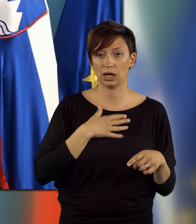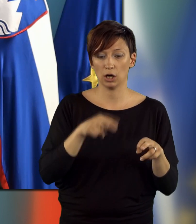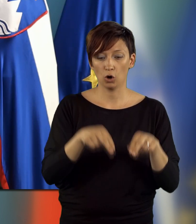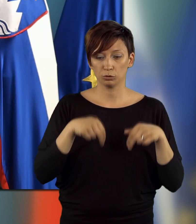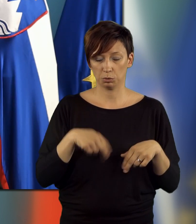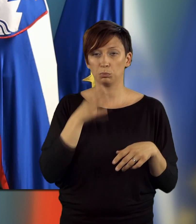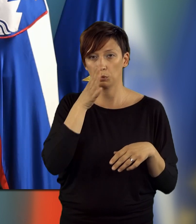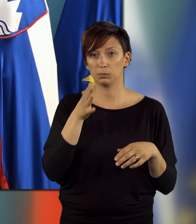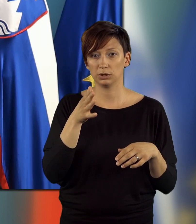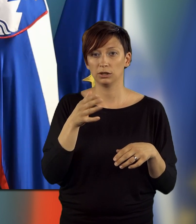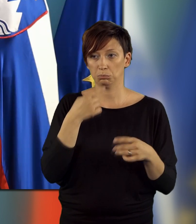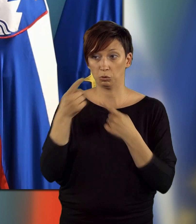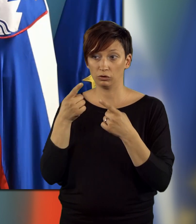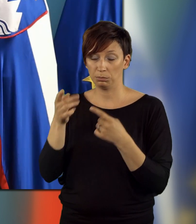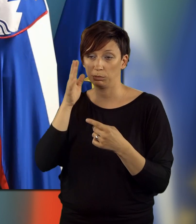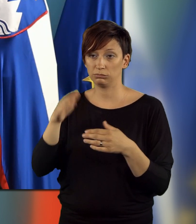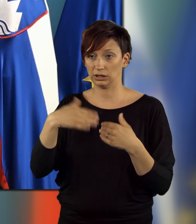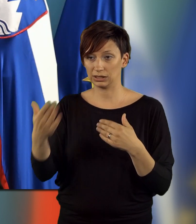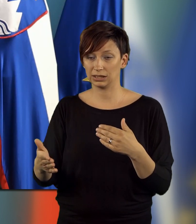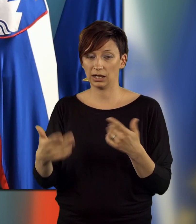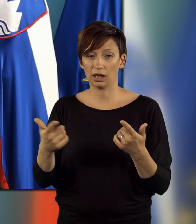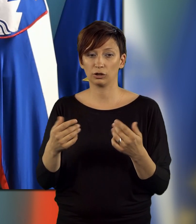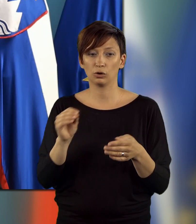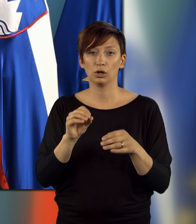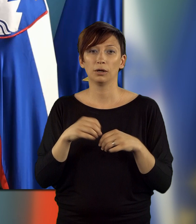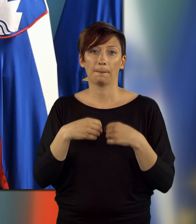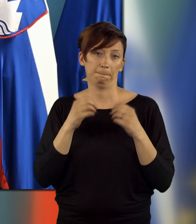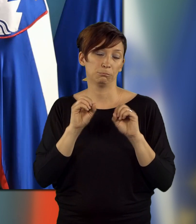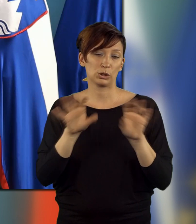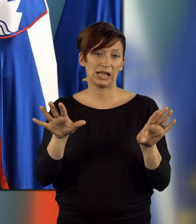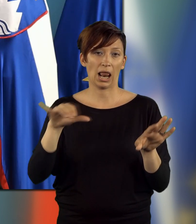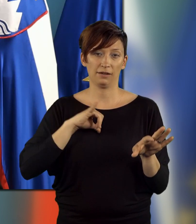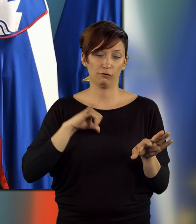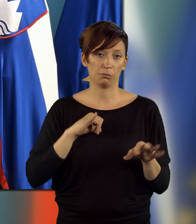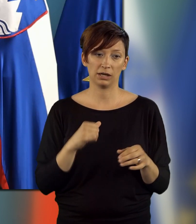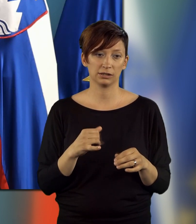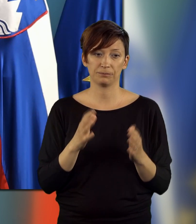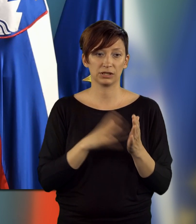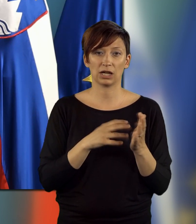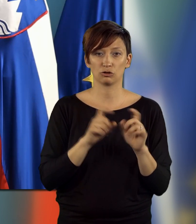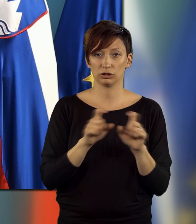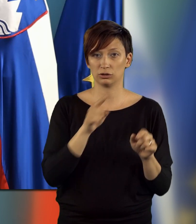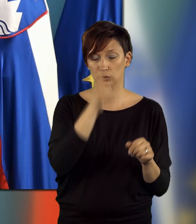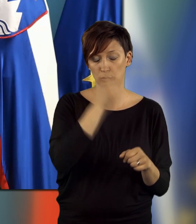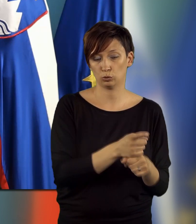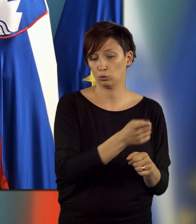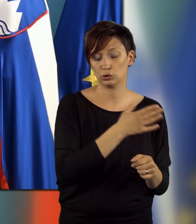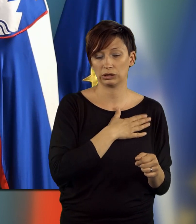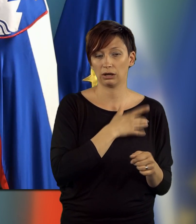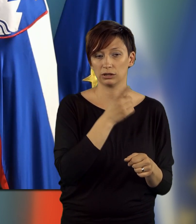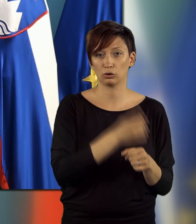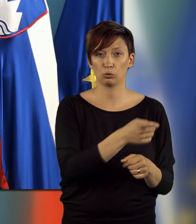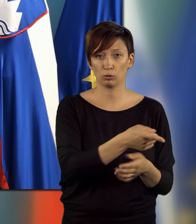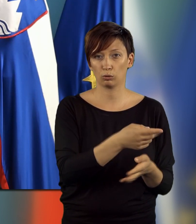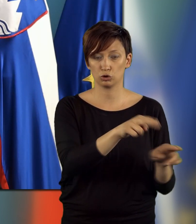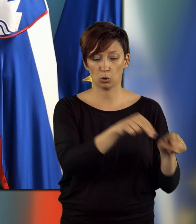kaj je dal, bom se seznanila, pa vam bom lahko kasneje, bi rekla, podala informacijo, z kakšnih razlogov